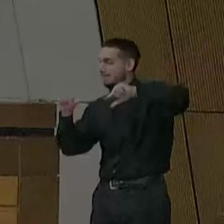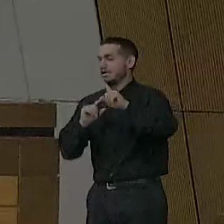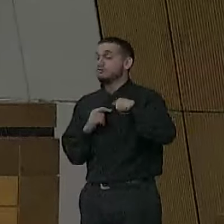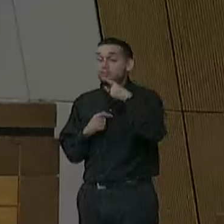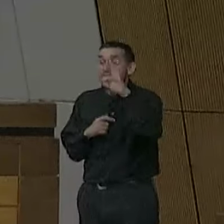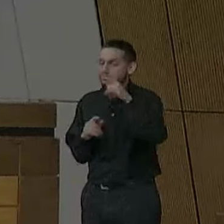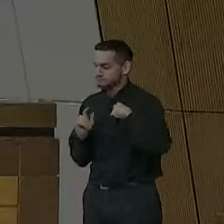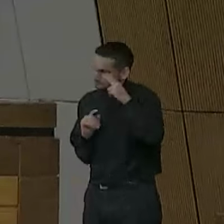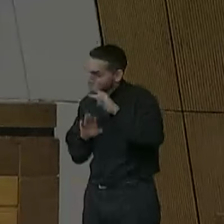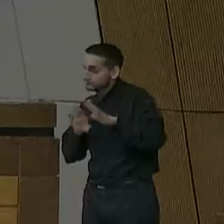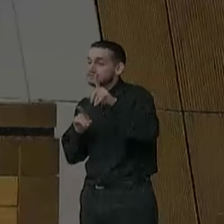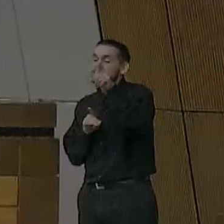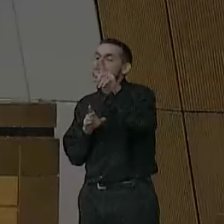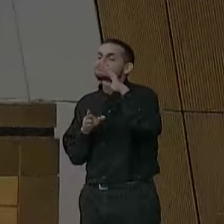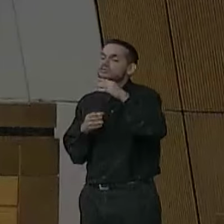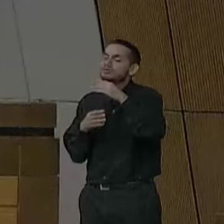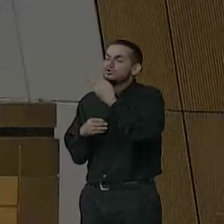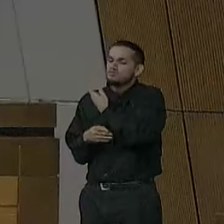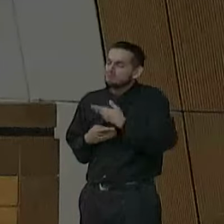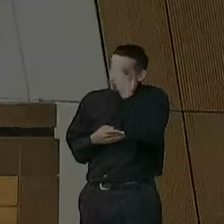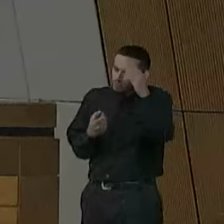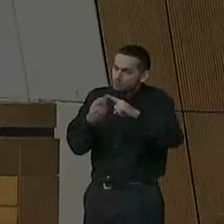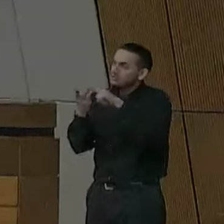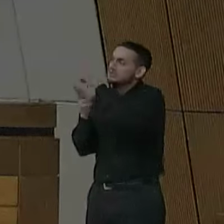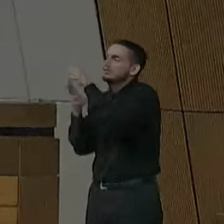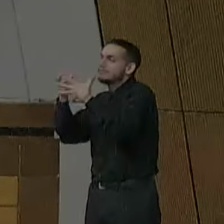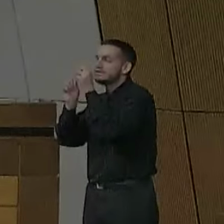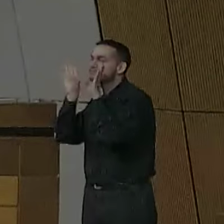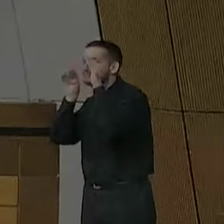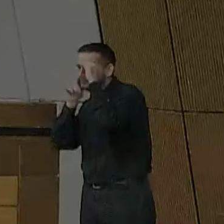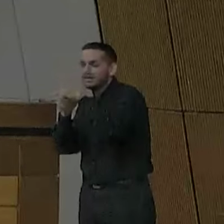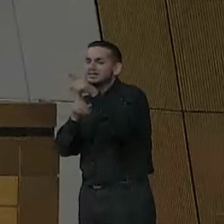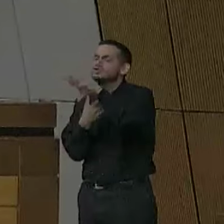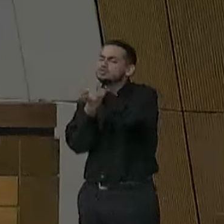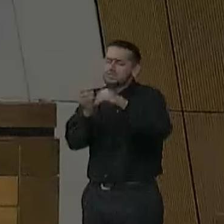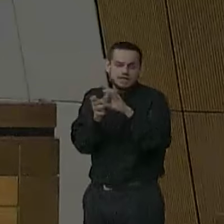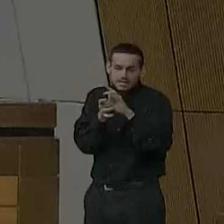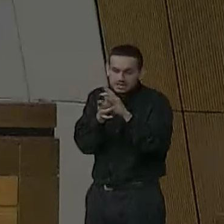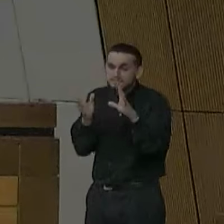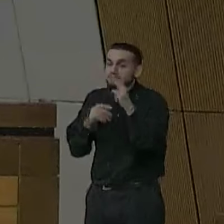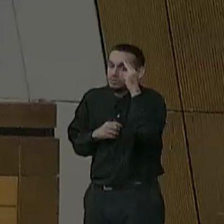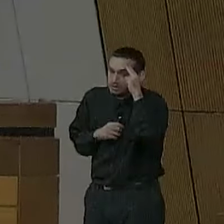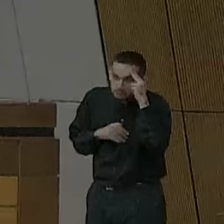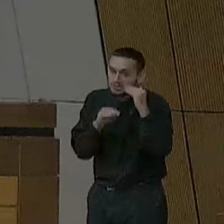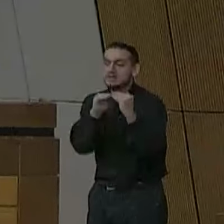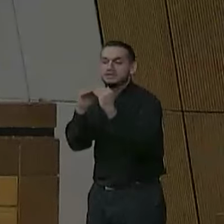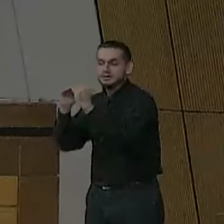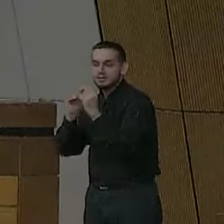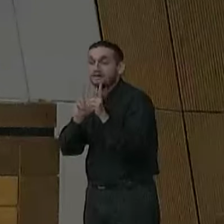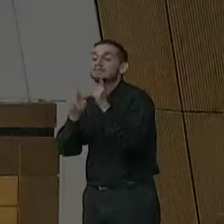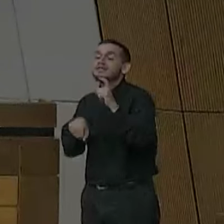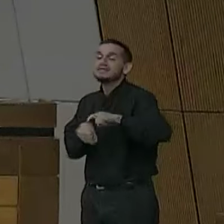de institución pública, de sociedad civil, sea empresa. Escuchémonos, respetemos también por favor el